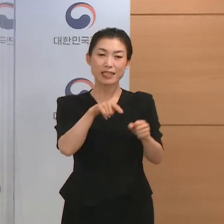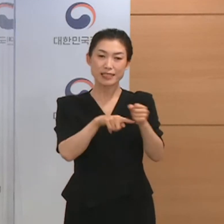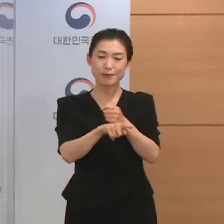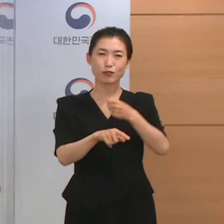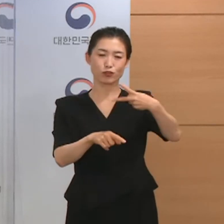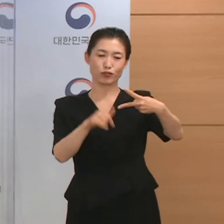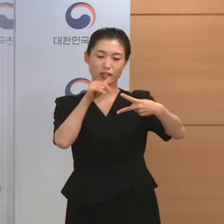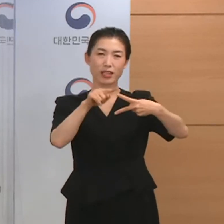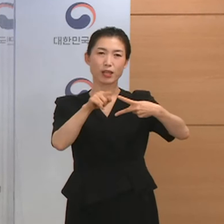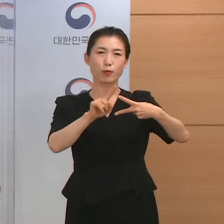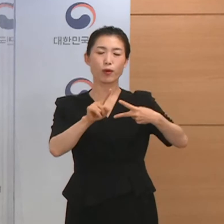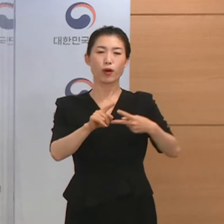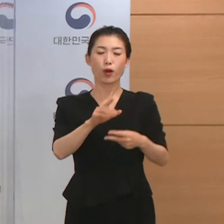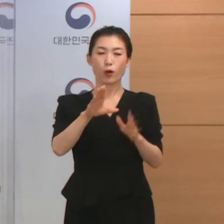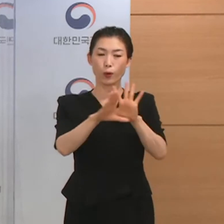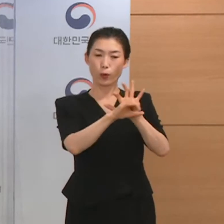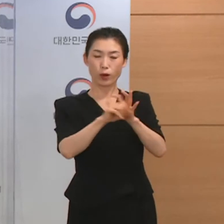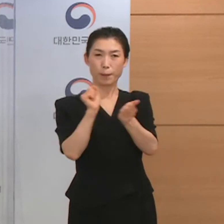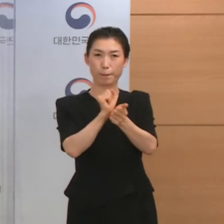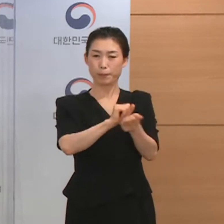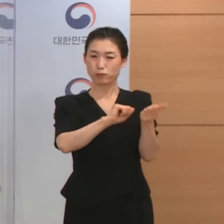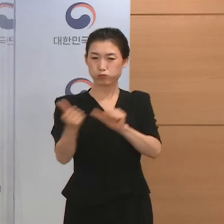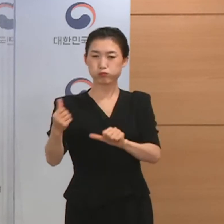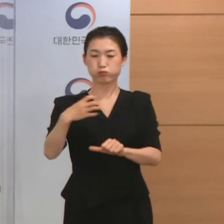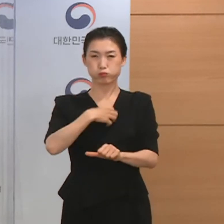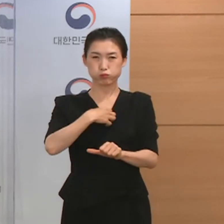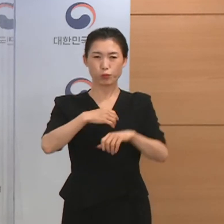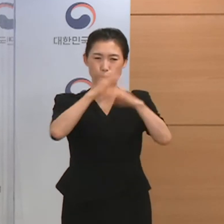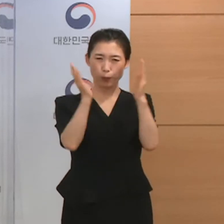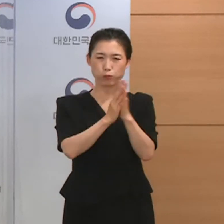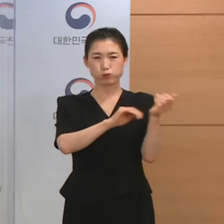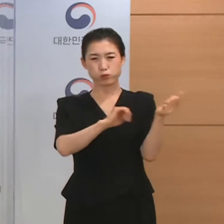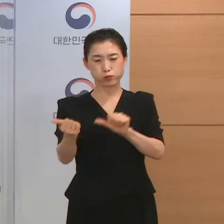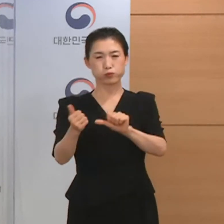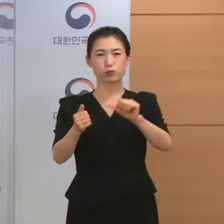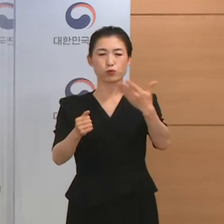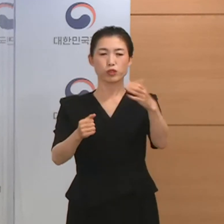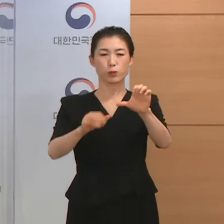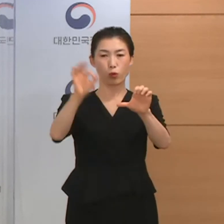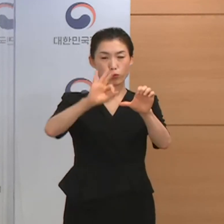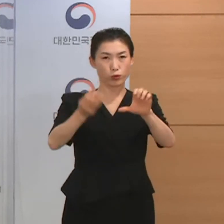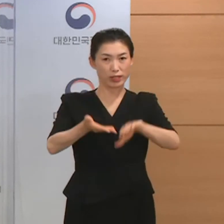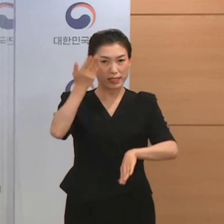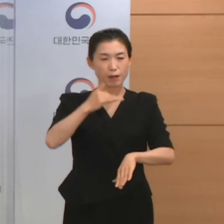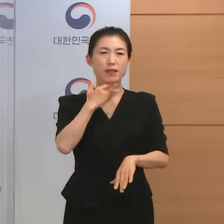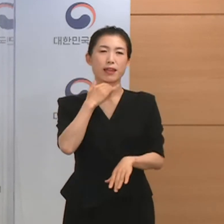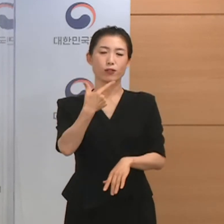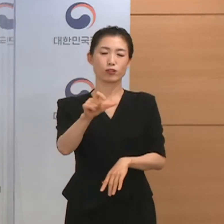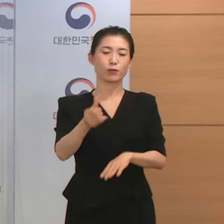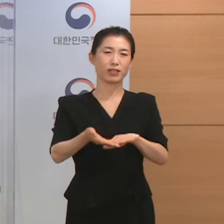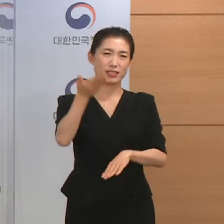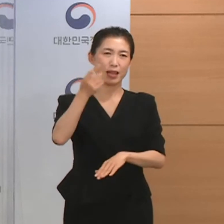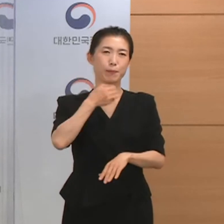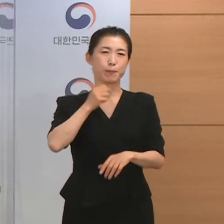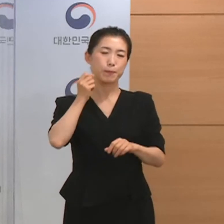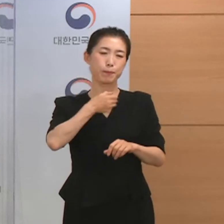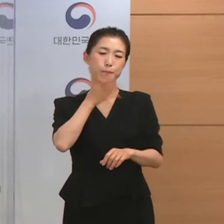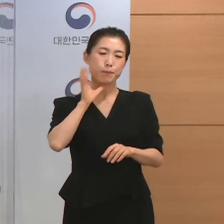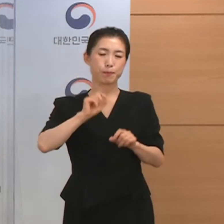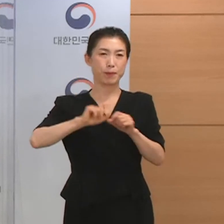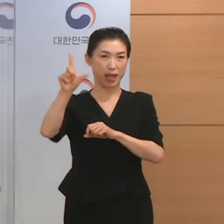코로나19의 치명률을 보면 전체 사망 환자의 95%가 60세 이상인 등 이러한